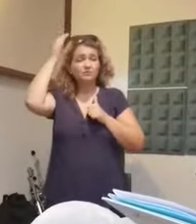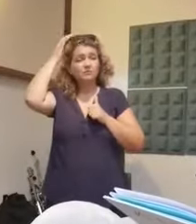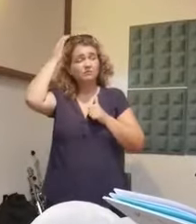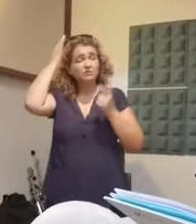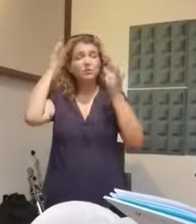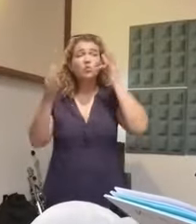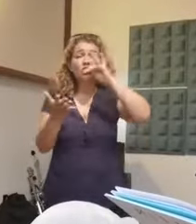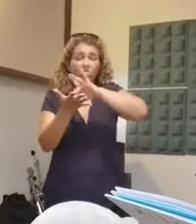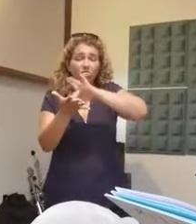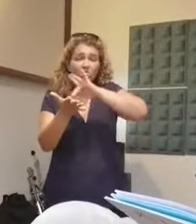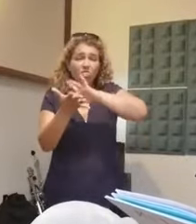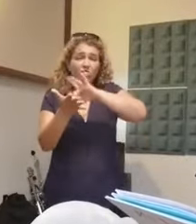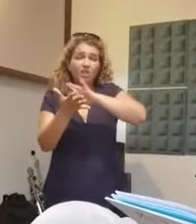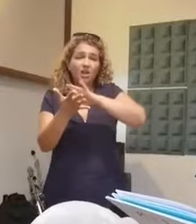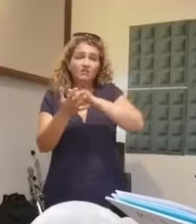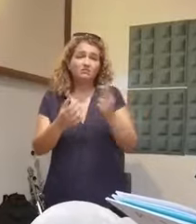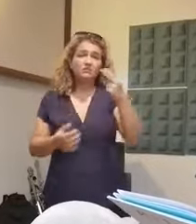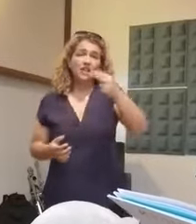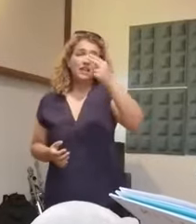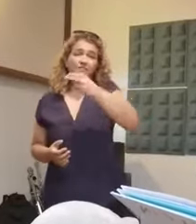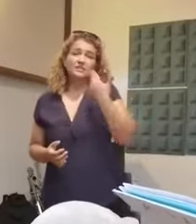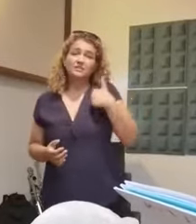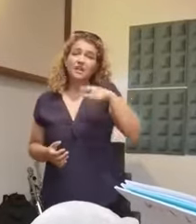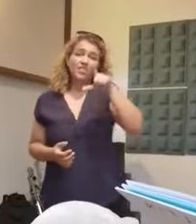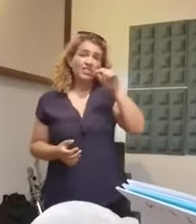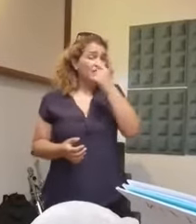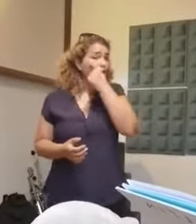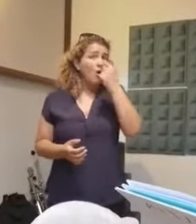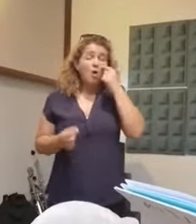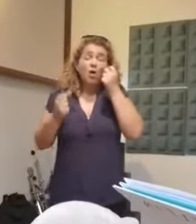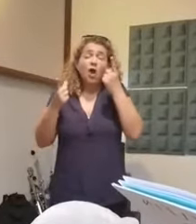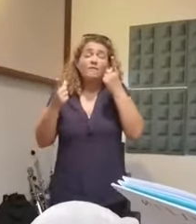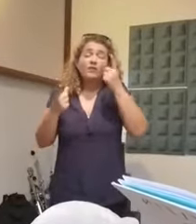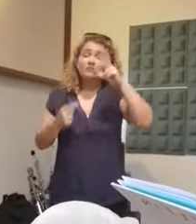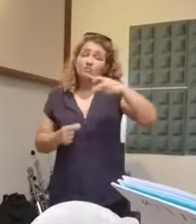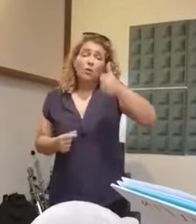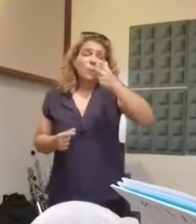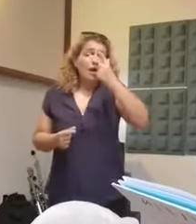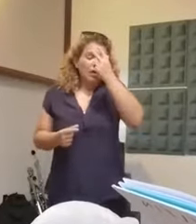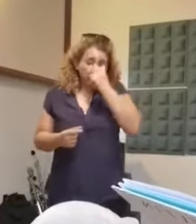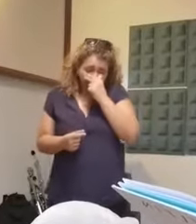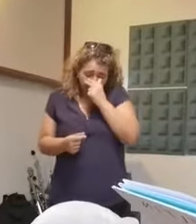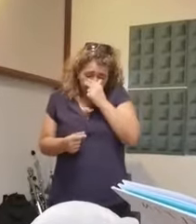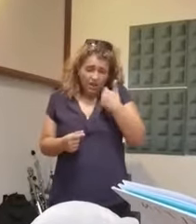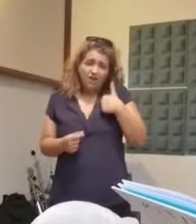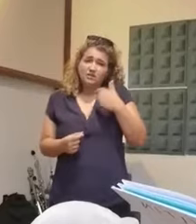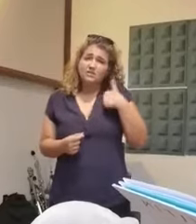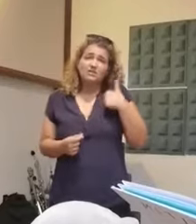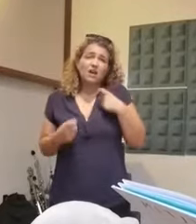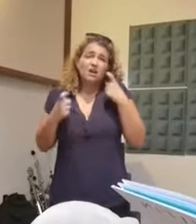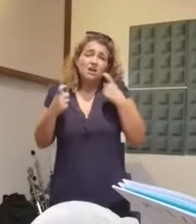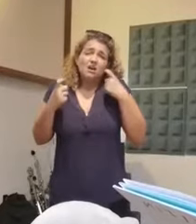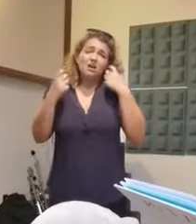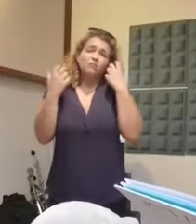Un día, Delfín decidió no volver a abrir los ojos. Se le agotaron las fuerzas y